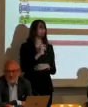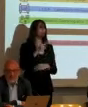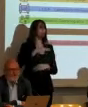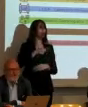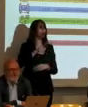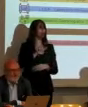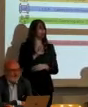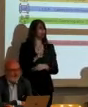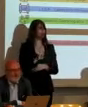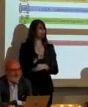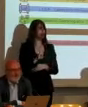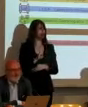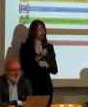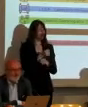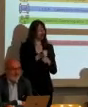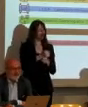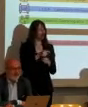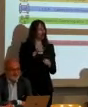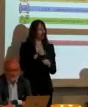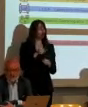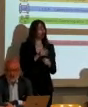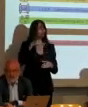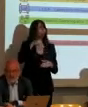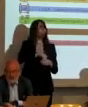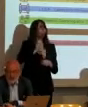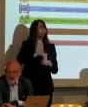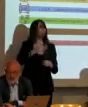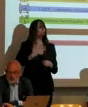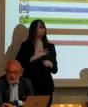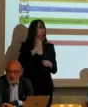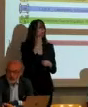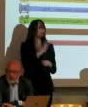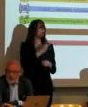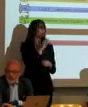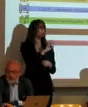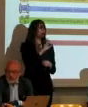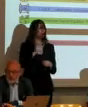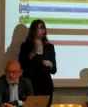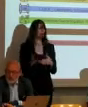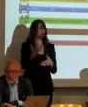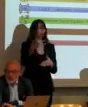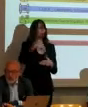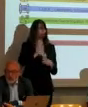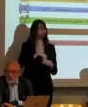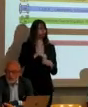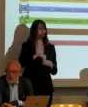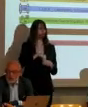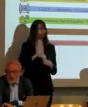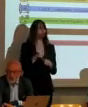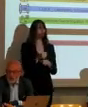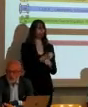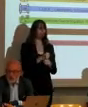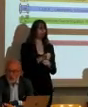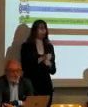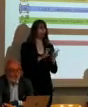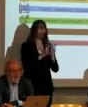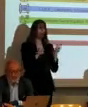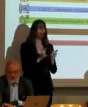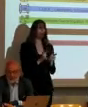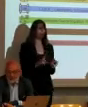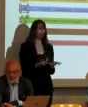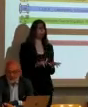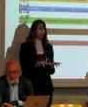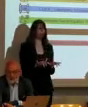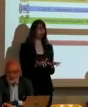unisce diverse realtà, il laboratorio di Cultural Heritage, il laboratorio informatico per gli